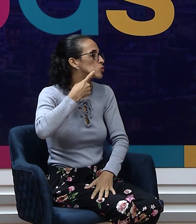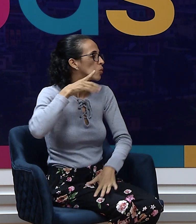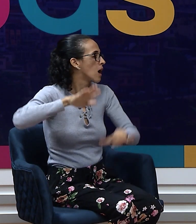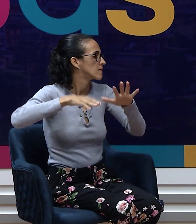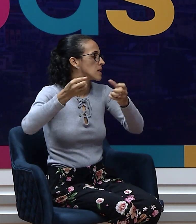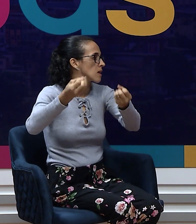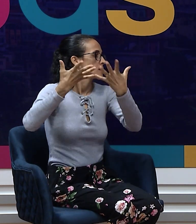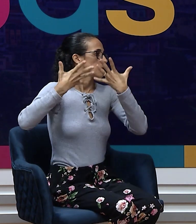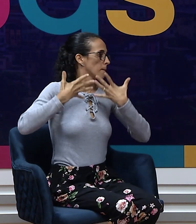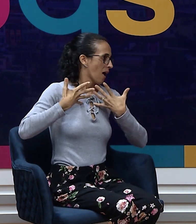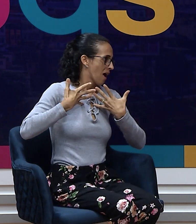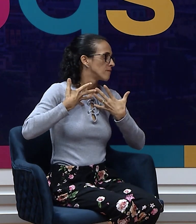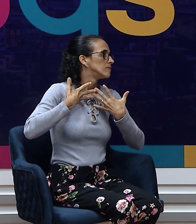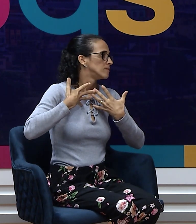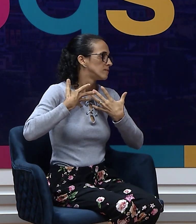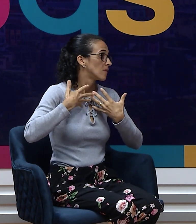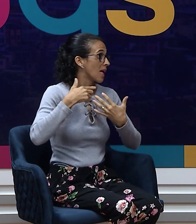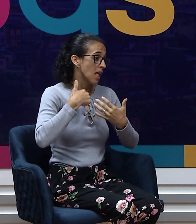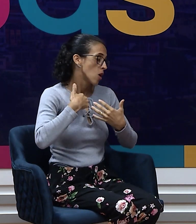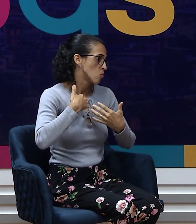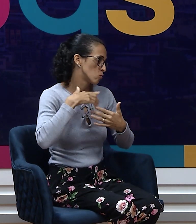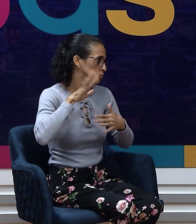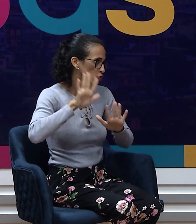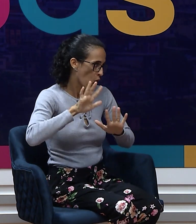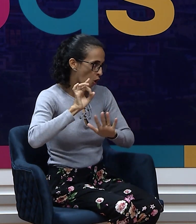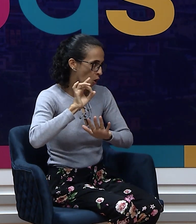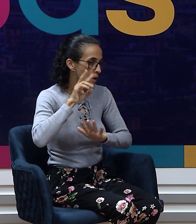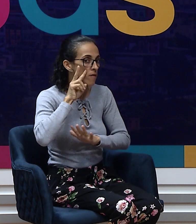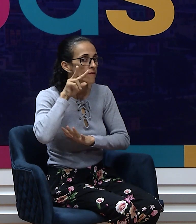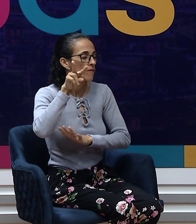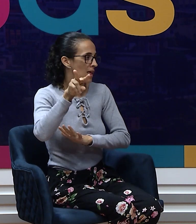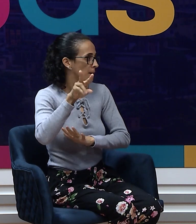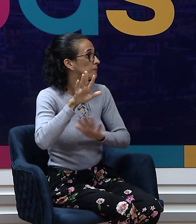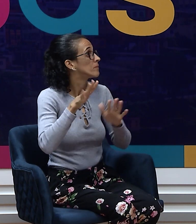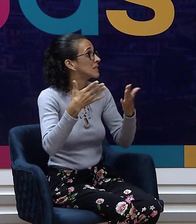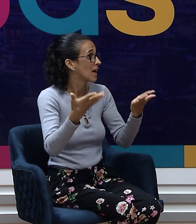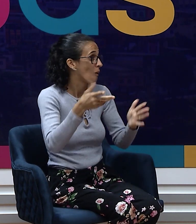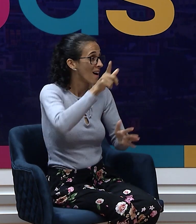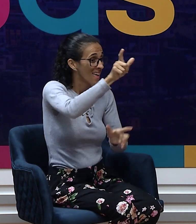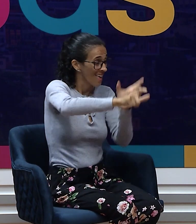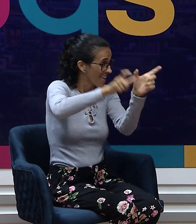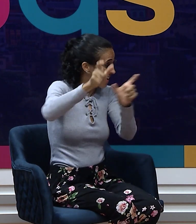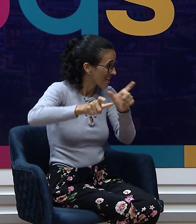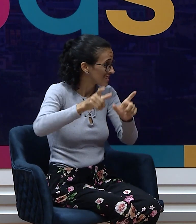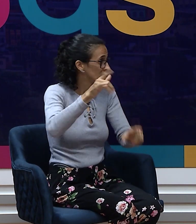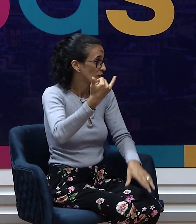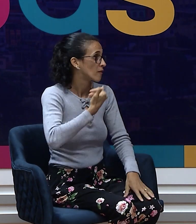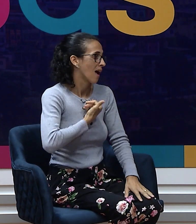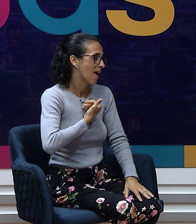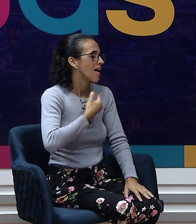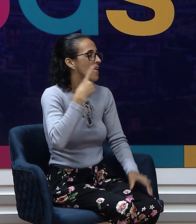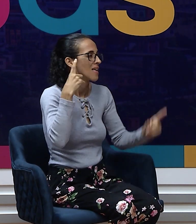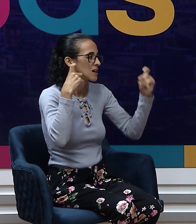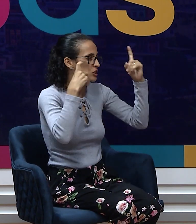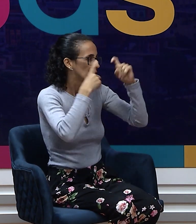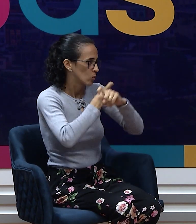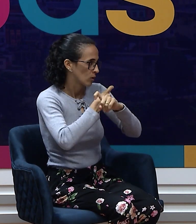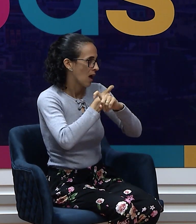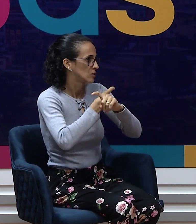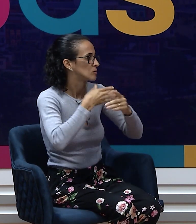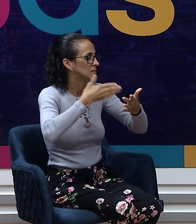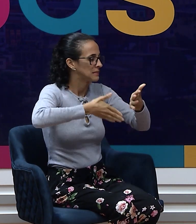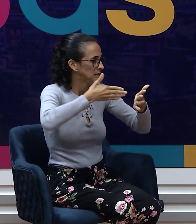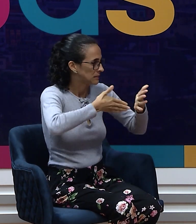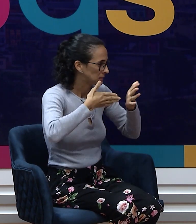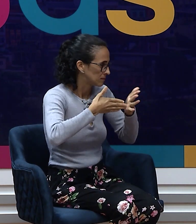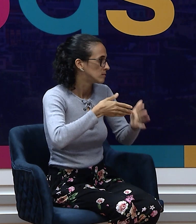comunidade surda passa e muitas das vezes é compartilhado isso conosco. Então, na realidade, é